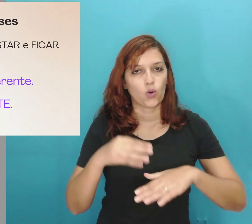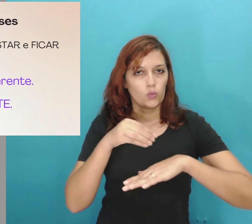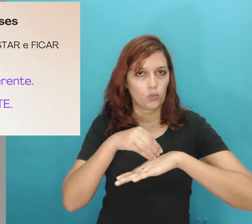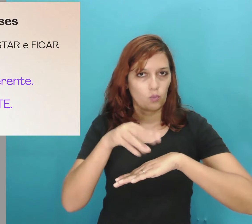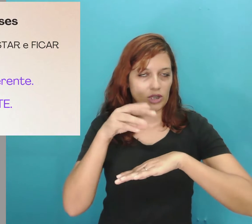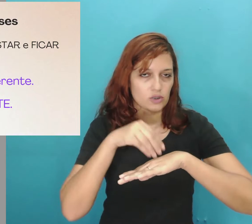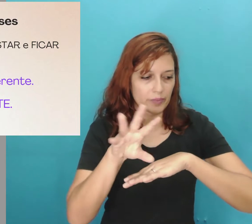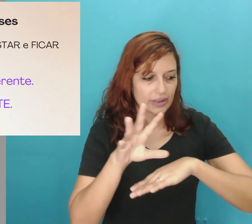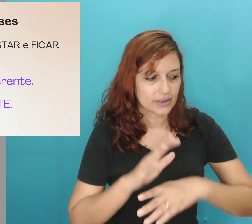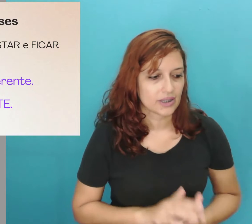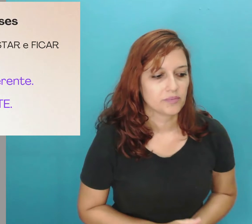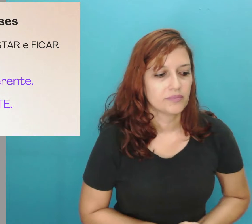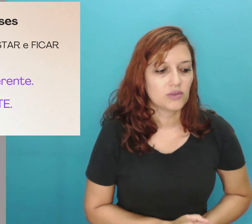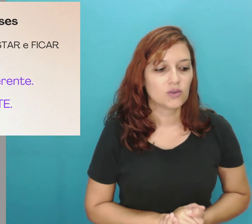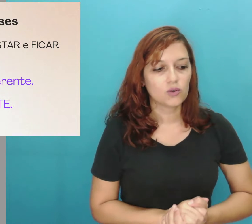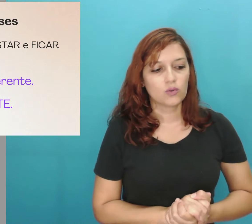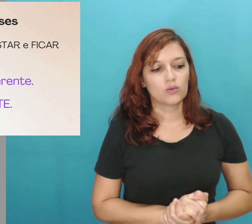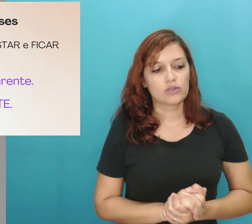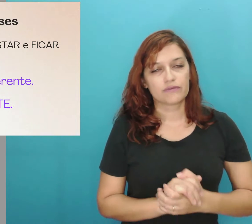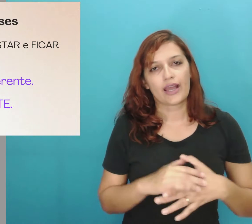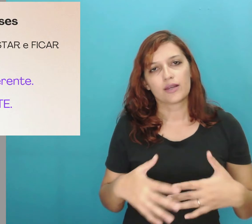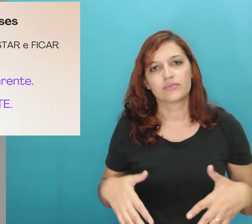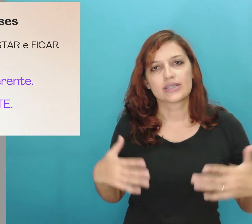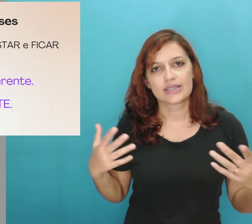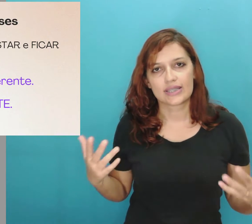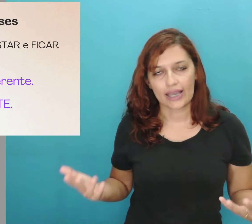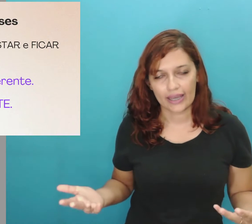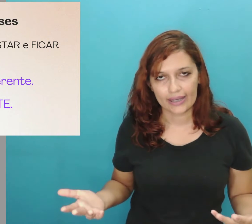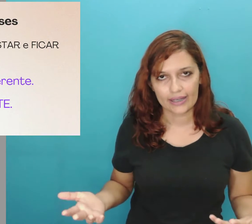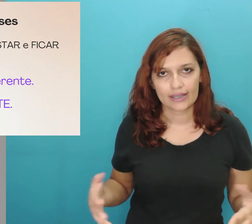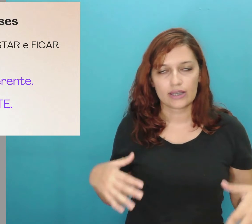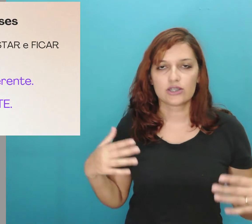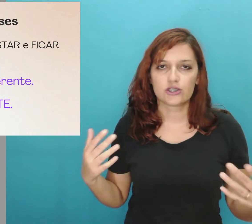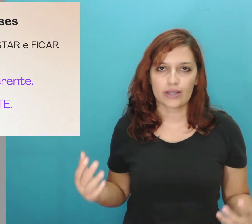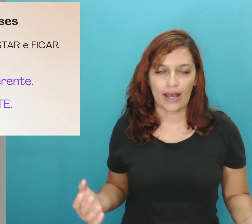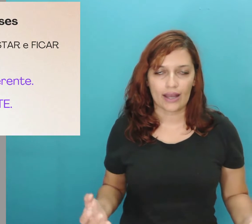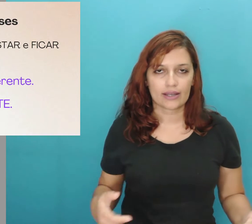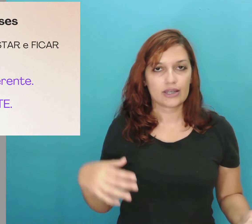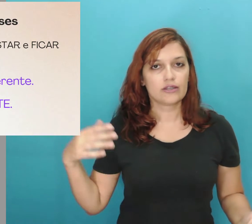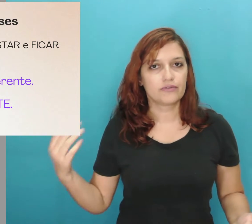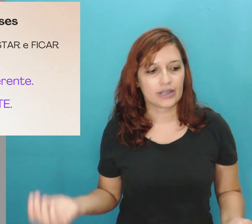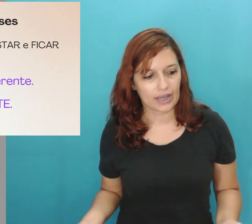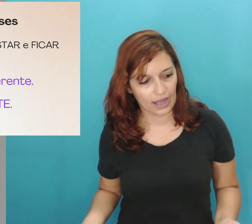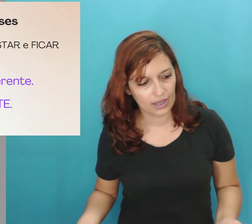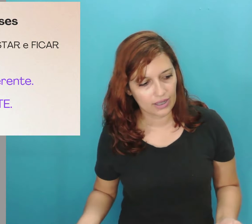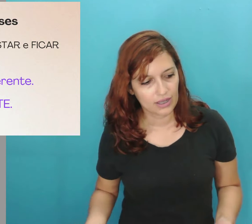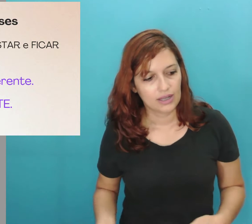Ou uma super dica. Os verbos ser, estar e ficar